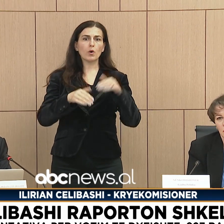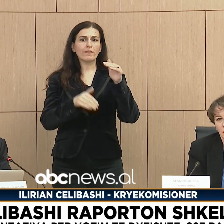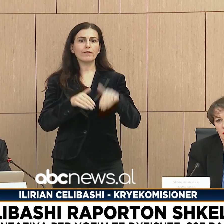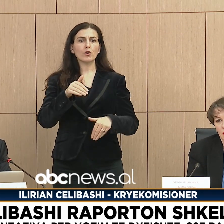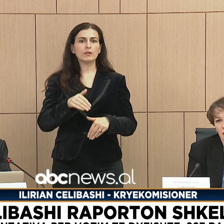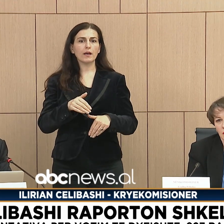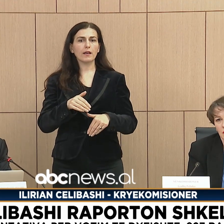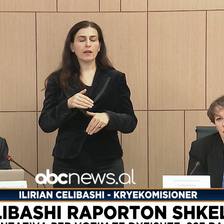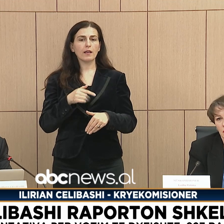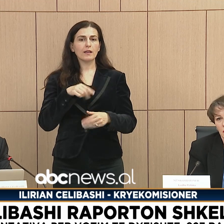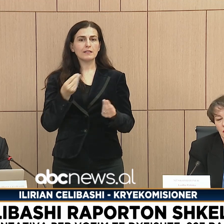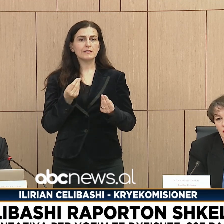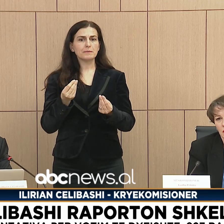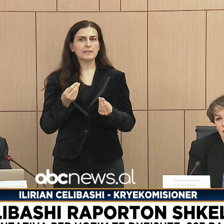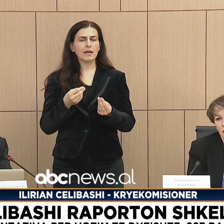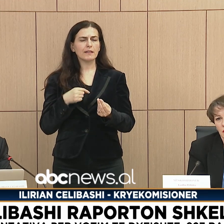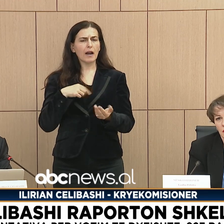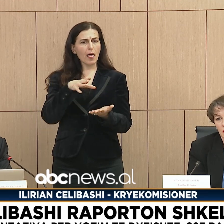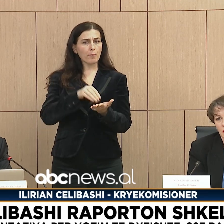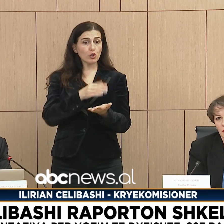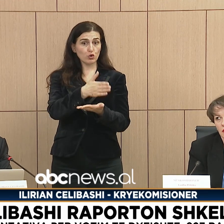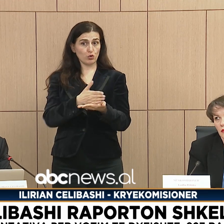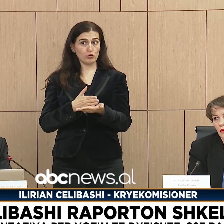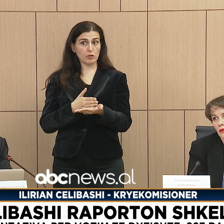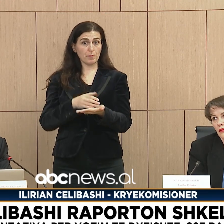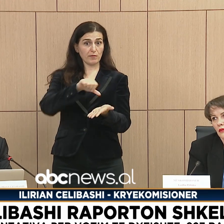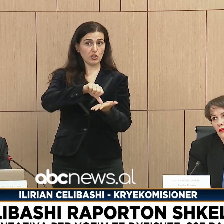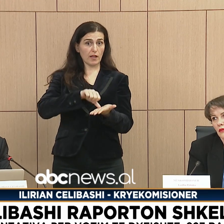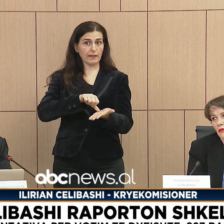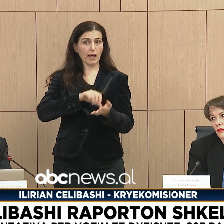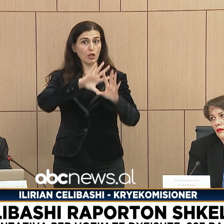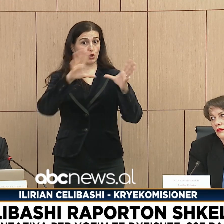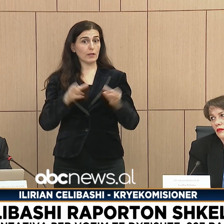raportohet vetëm gjysma e qëndrave të votimit nga totale?